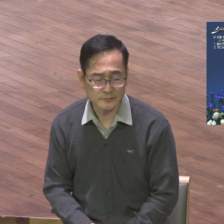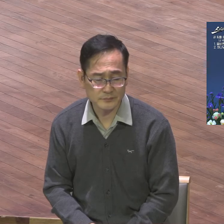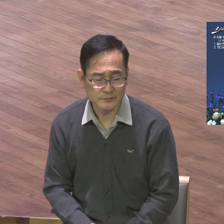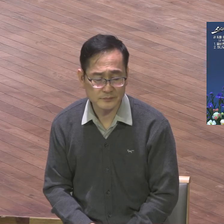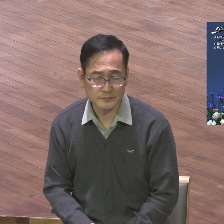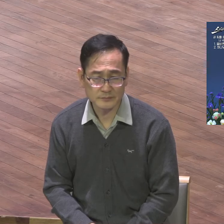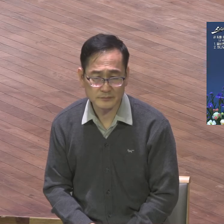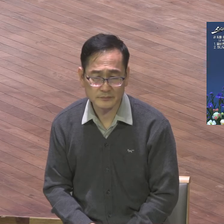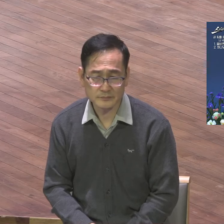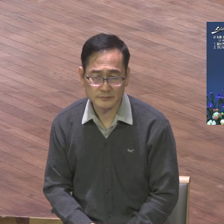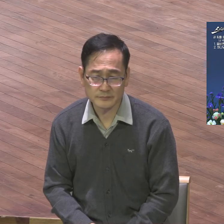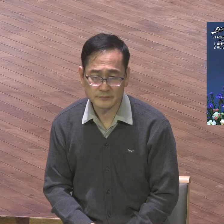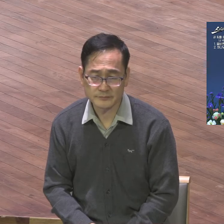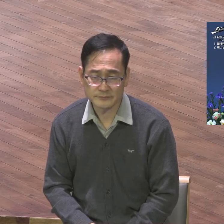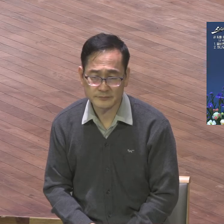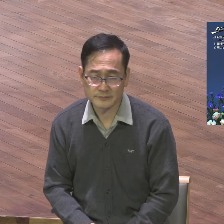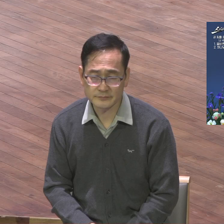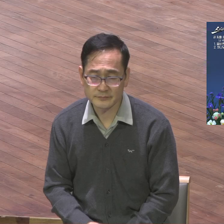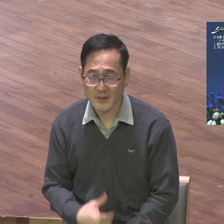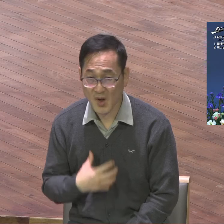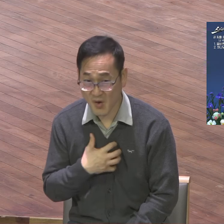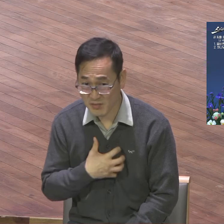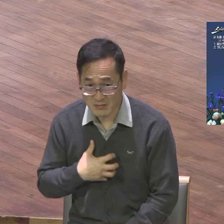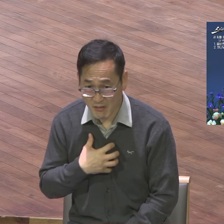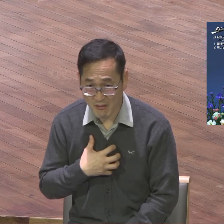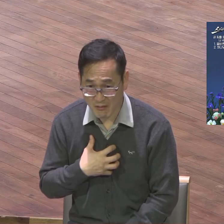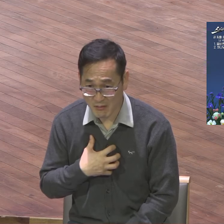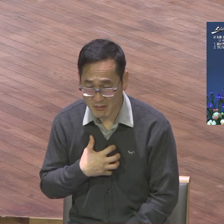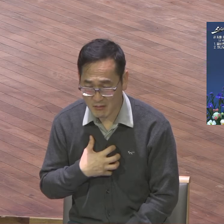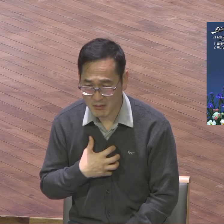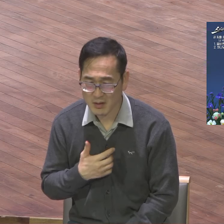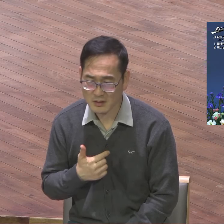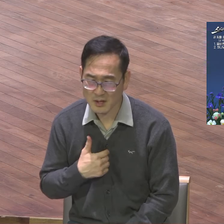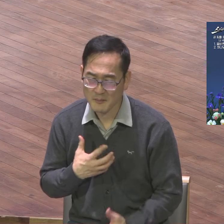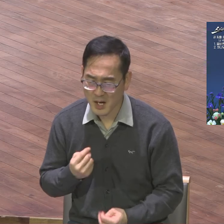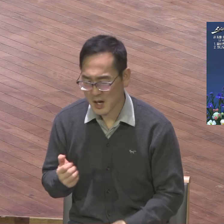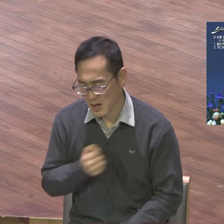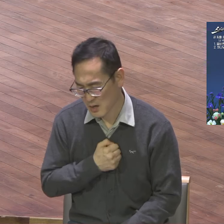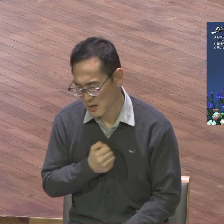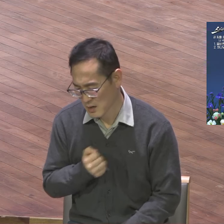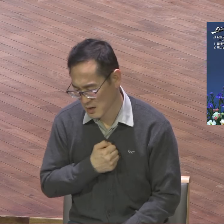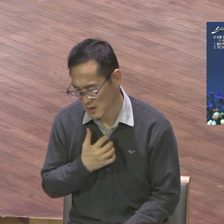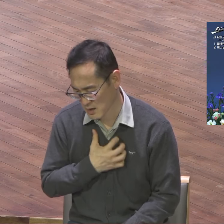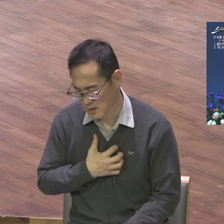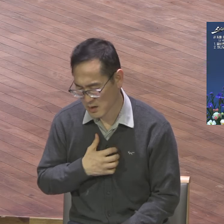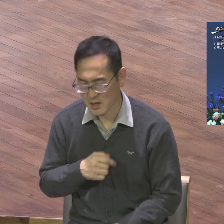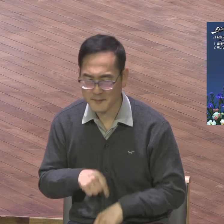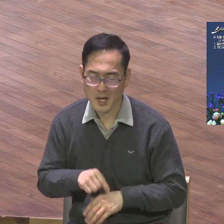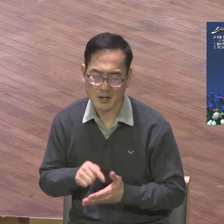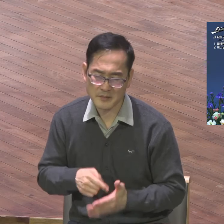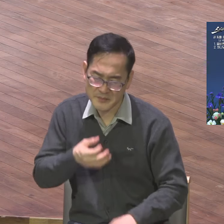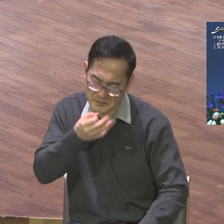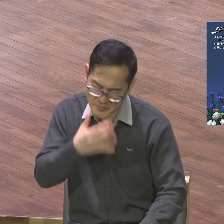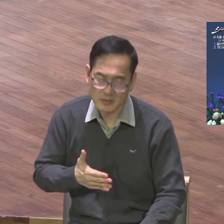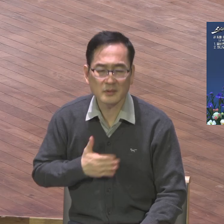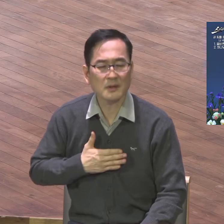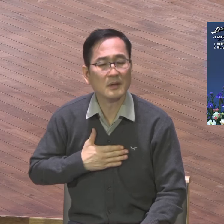여러분보다 걱정이 덜 하겠냐고요. 마음의 아픔과 고통이 덜 하겠냐고 한번 생각해